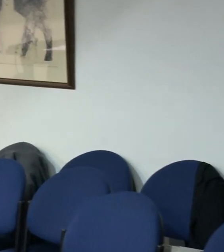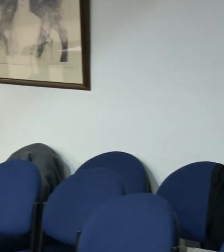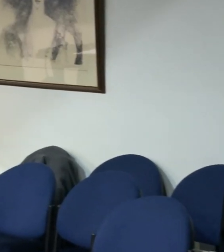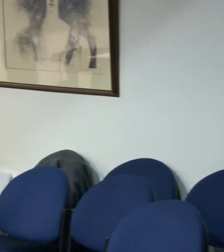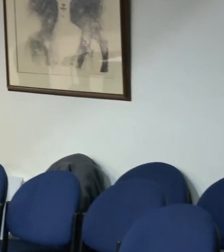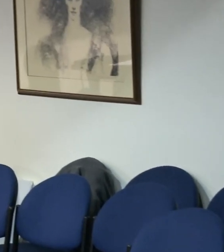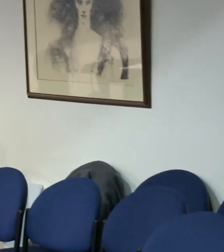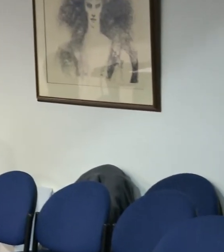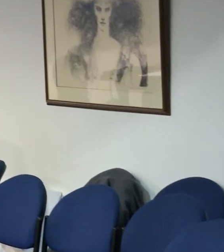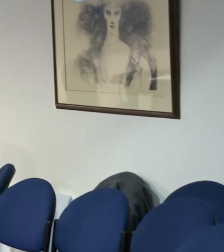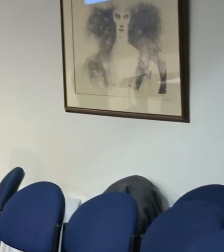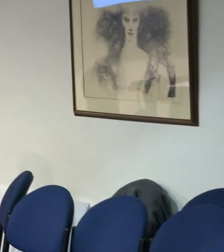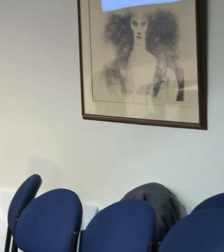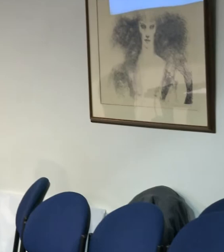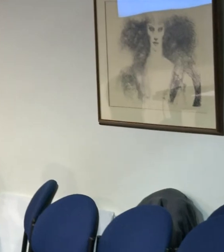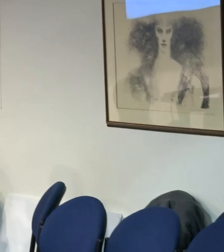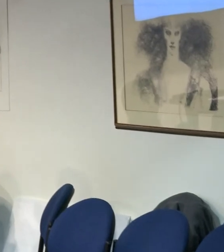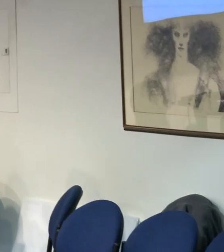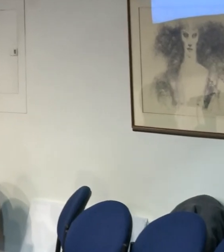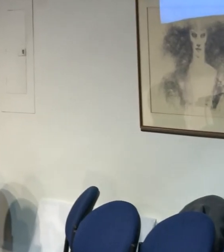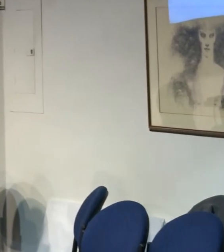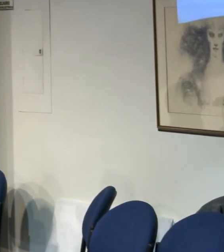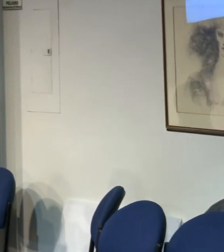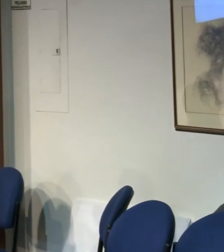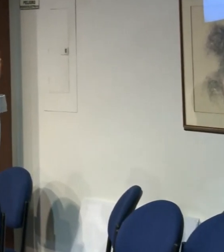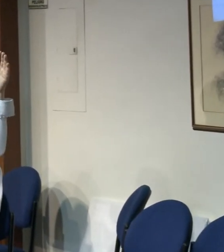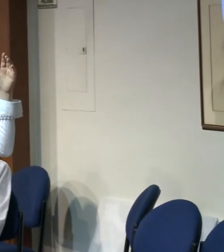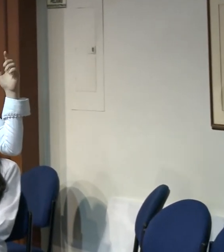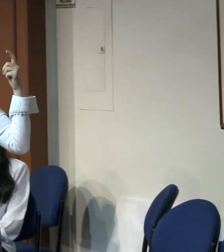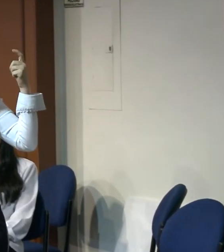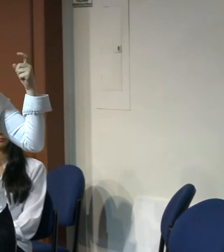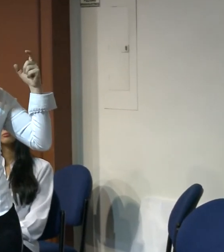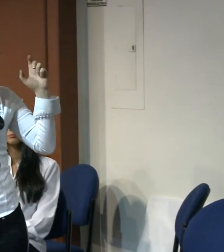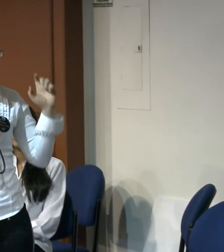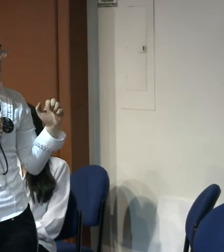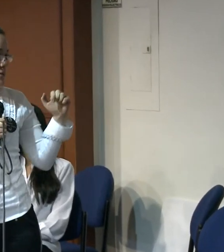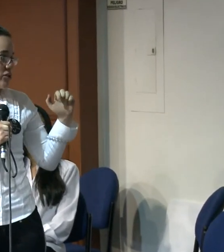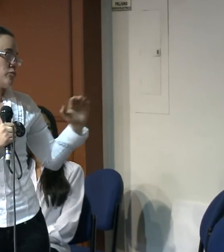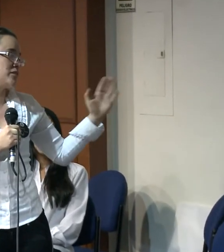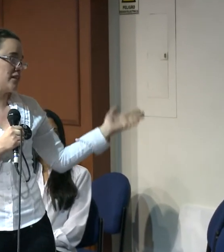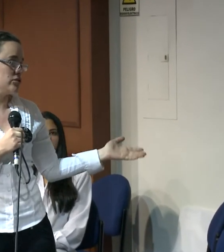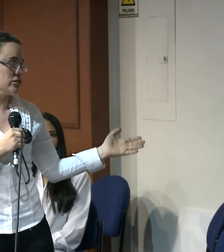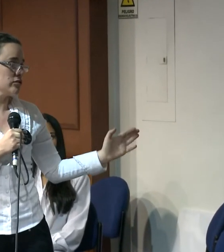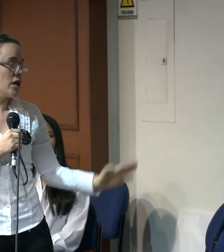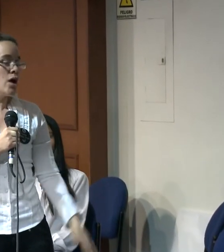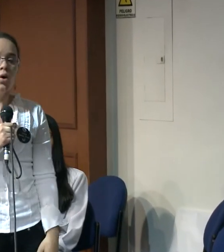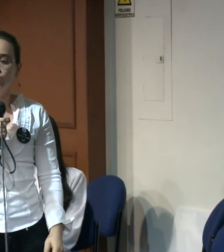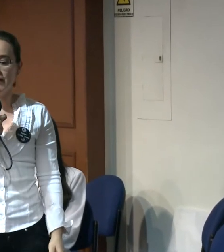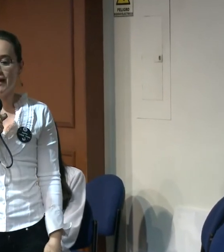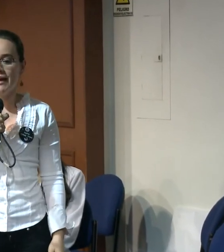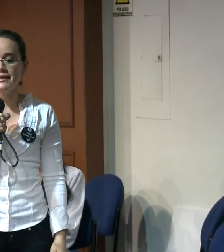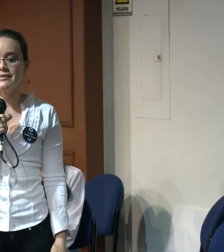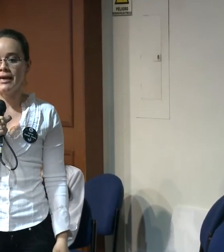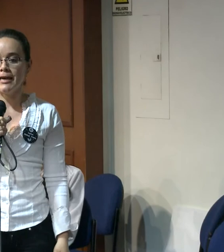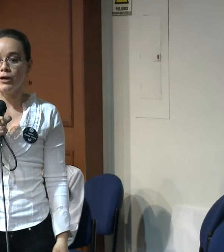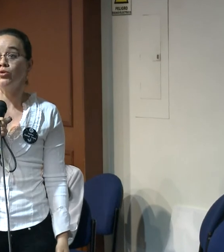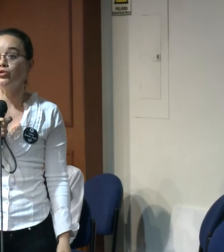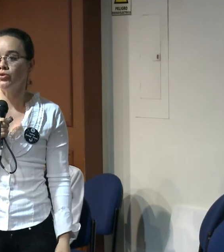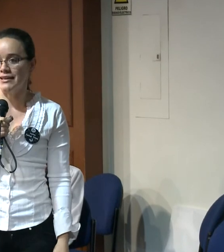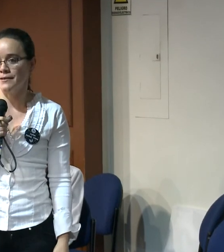rescatan todas estas ideas, todas estas tradiciones, todos estos pensamientos de